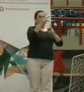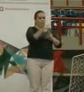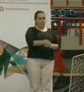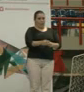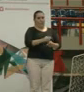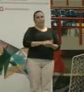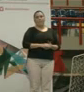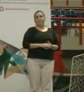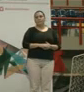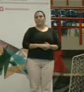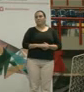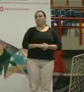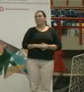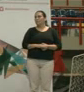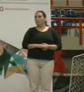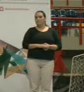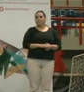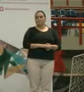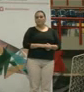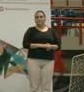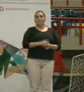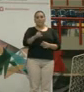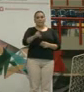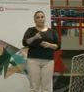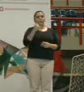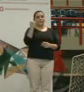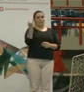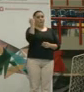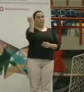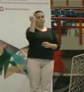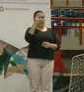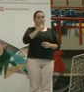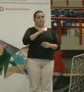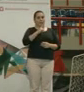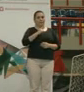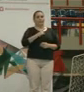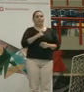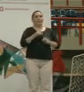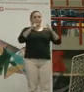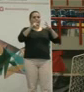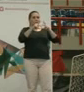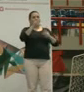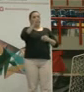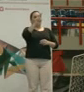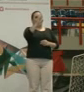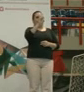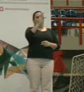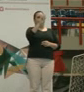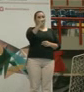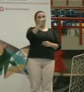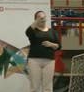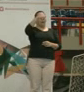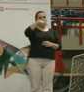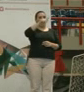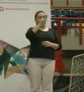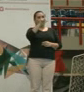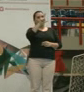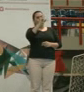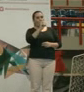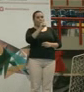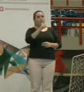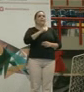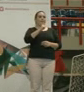iguais. Pessoal, ele diz duas informações importantes. O triângulo é retângulo. Se é retângulo, eu já sei